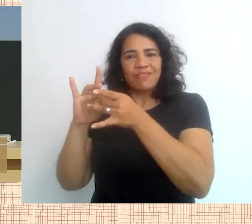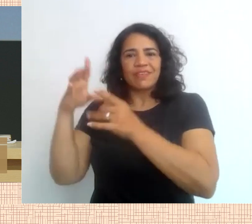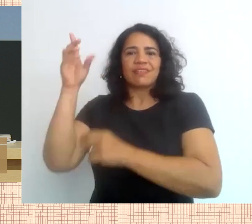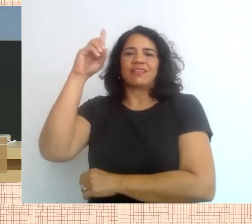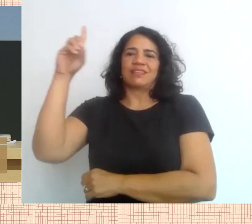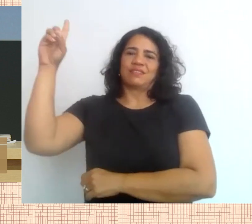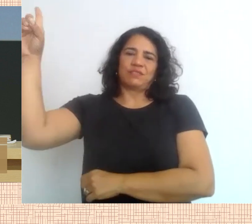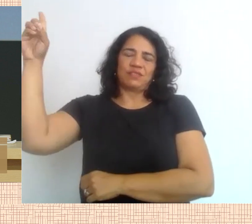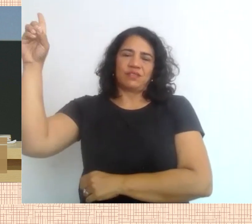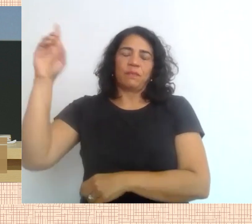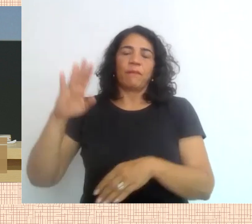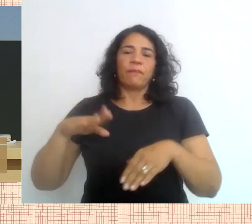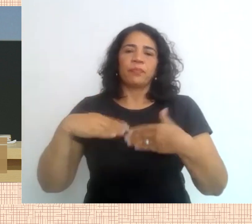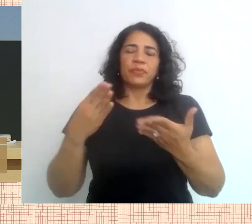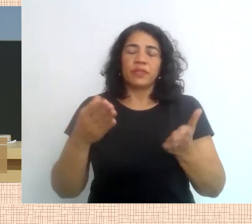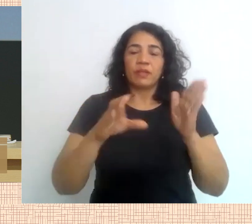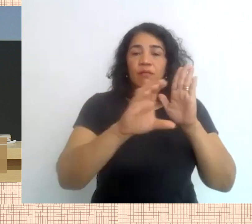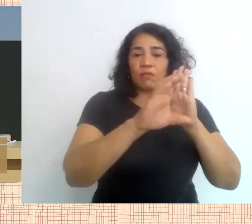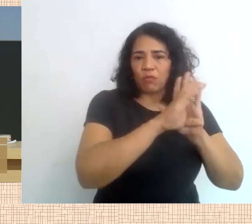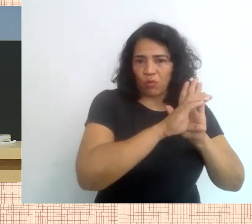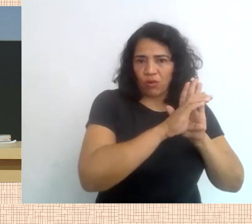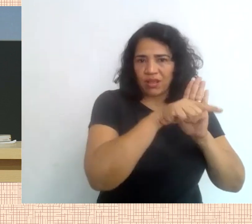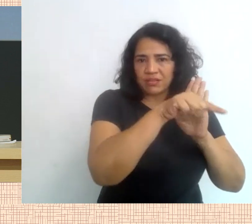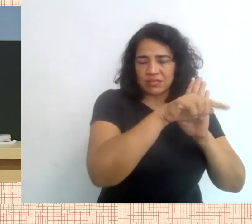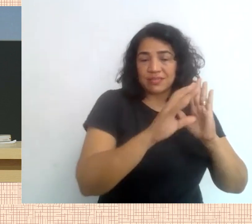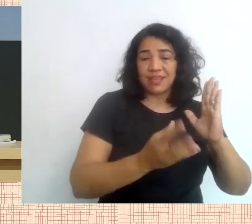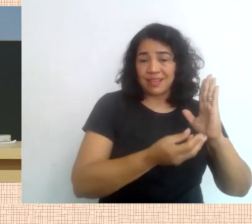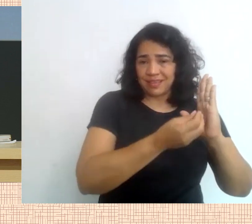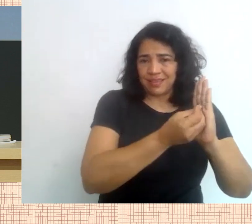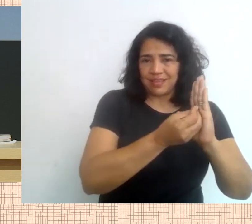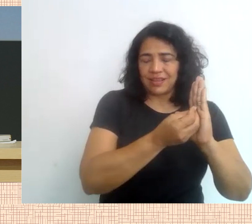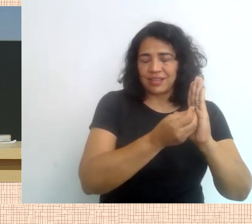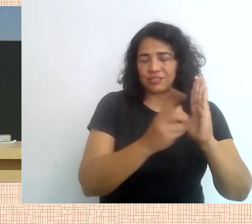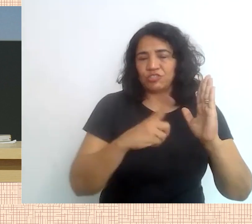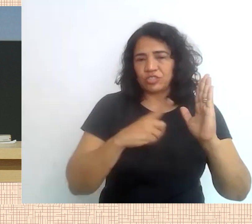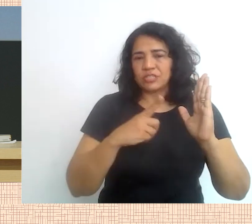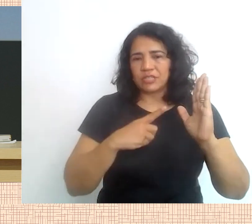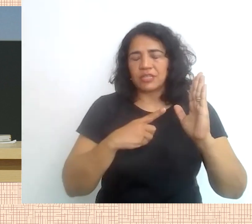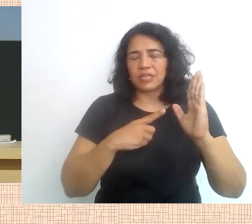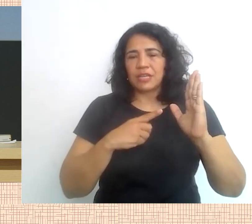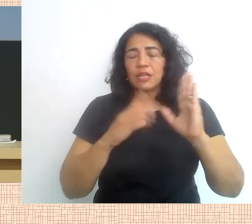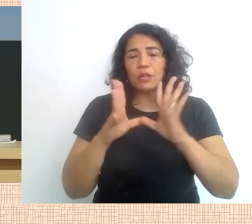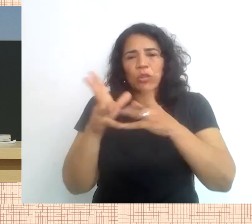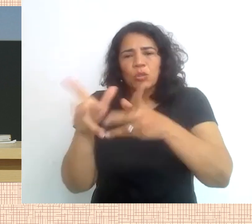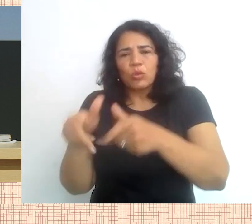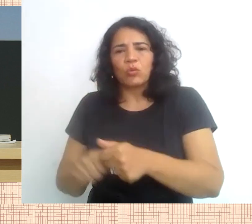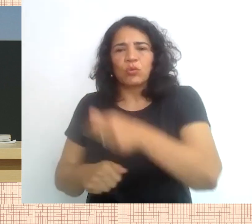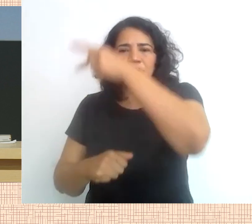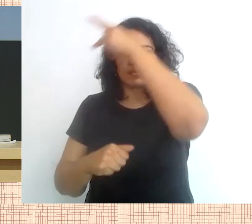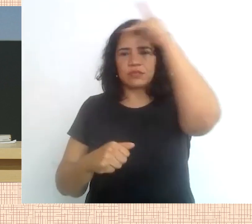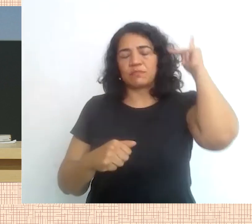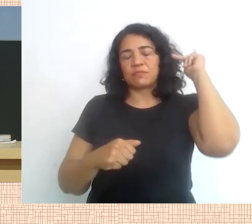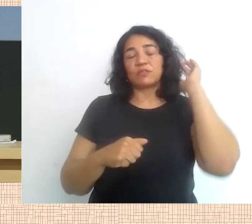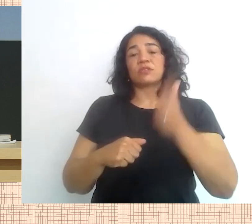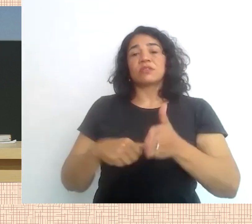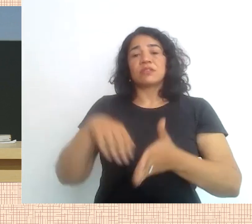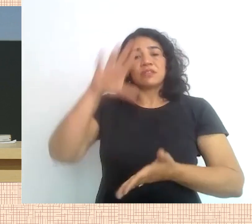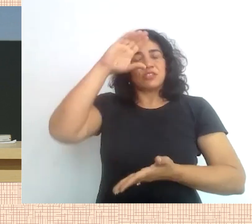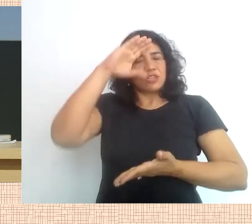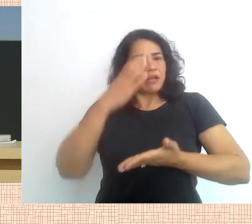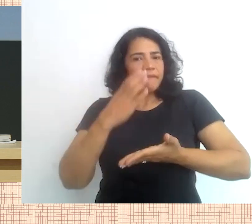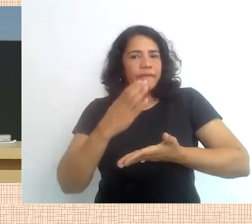E a igreja em Colossos é composta por todos os que creram e foram regenerados pelo Espírito